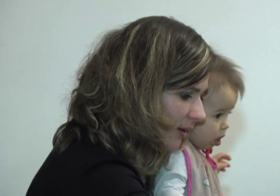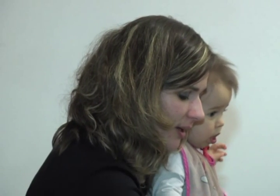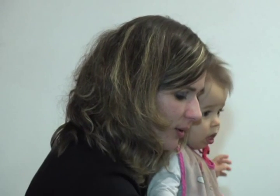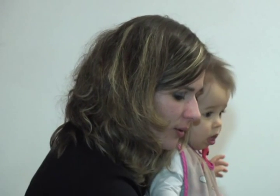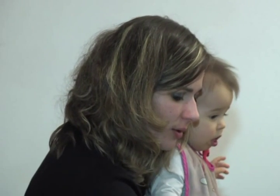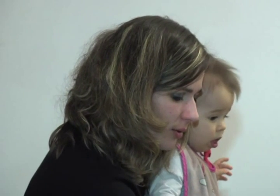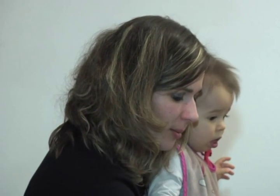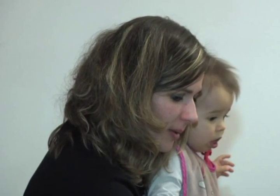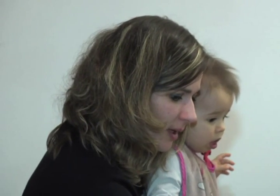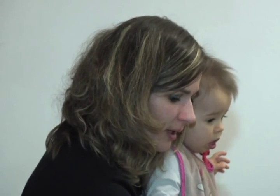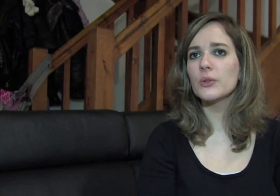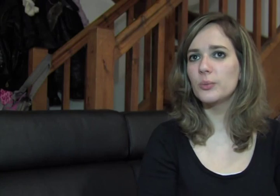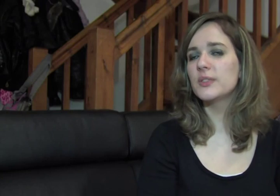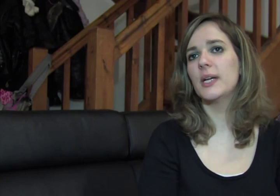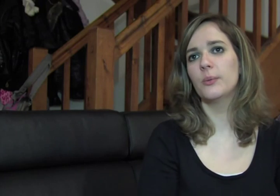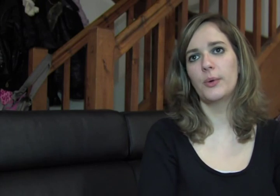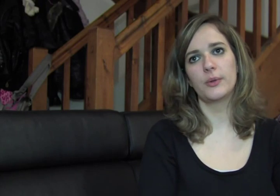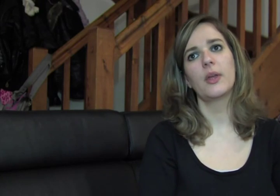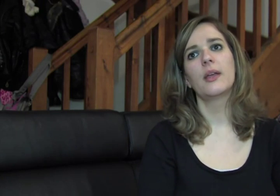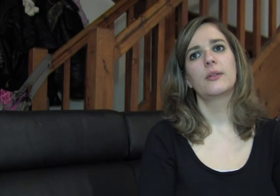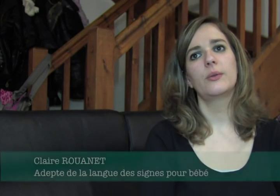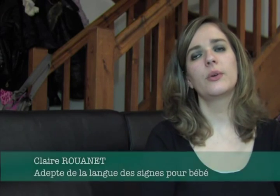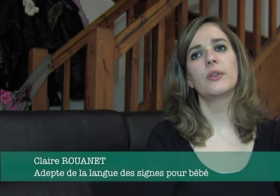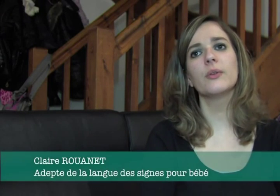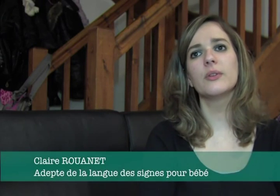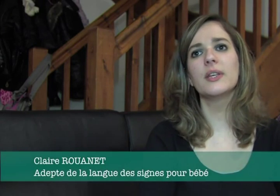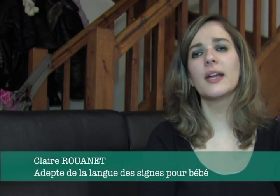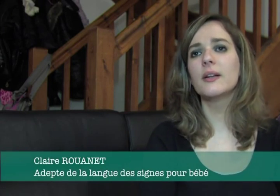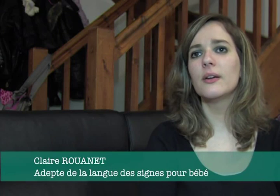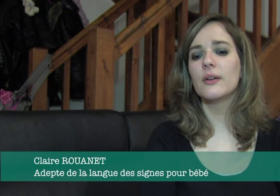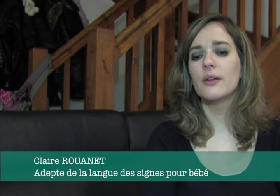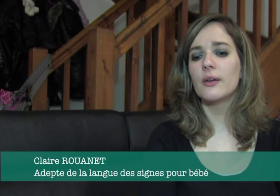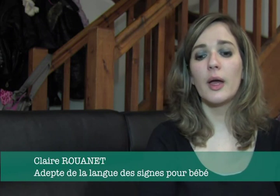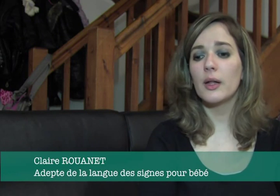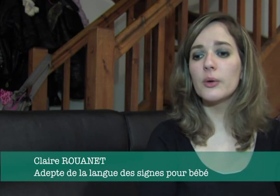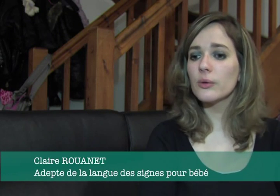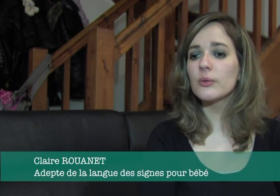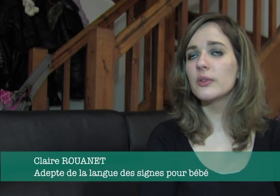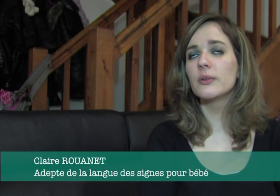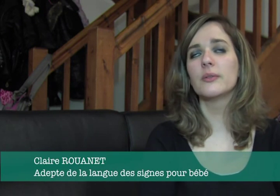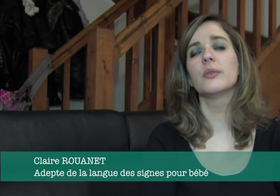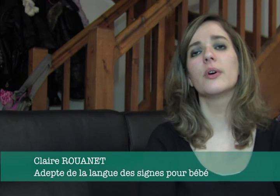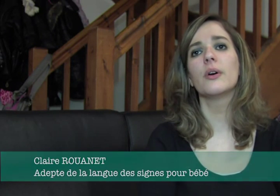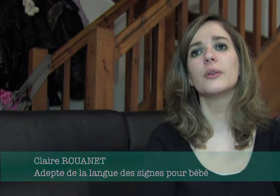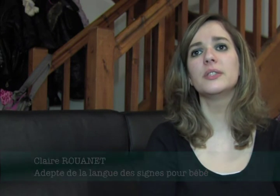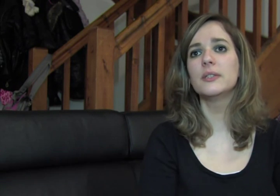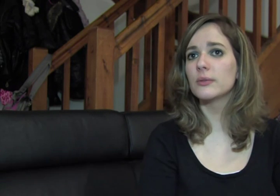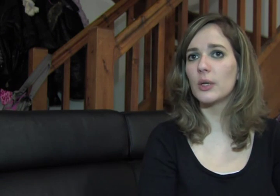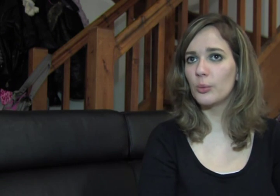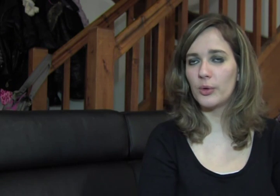c'est surtout pour que moi, je puisse la comprendre. Donc étant donné qu'elle a aucun souci au niveau auditif, donc elle comprend très